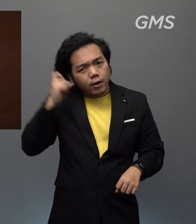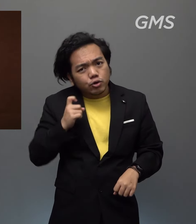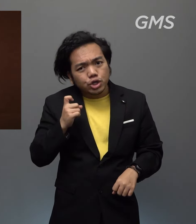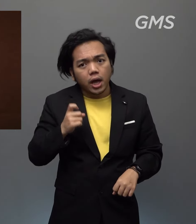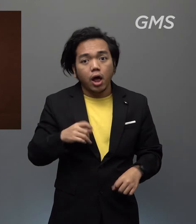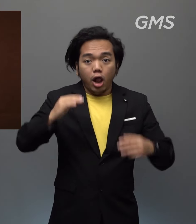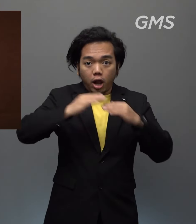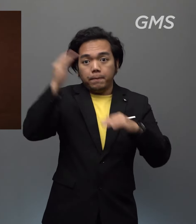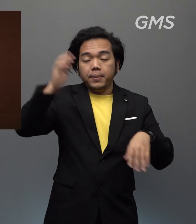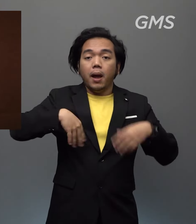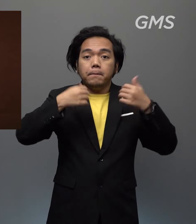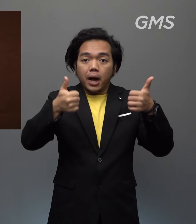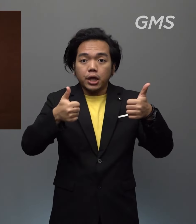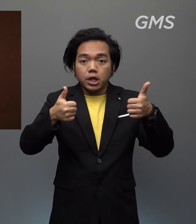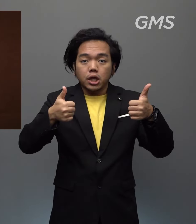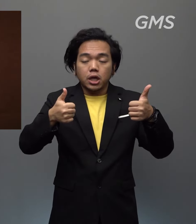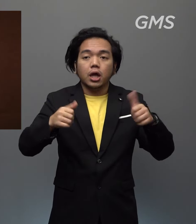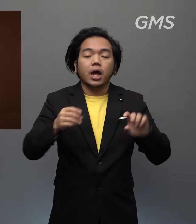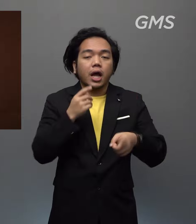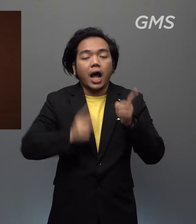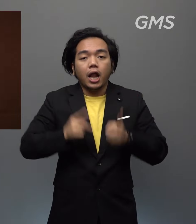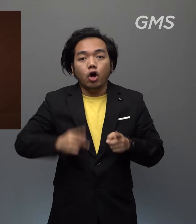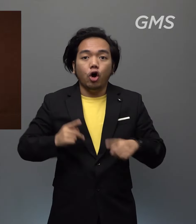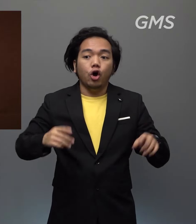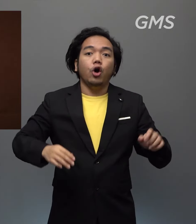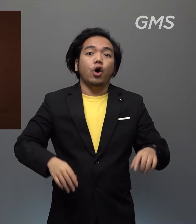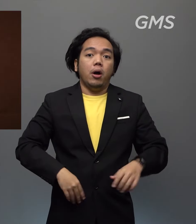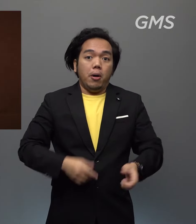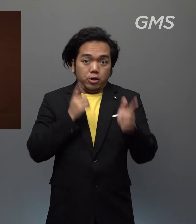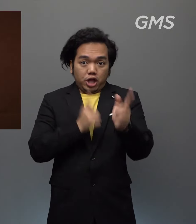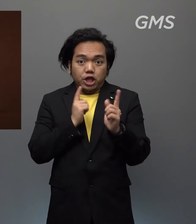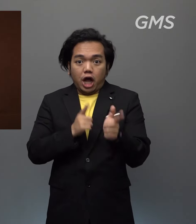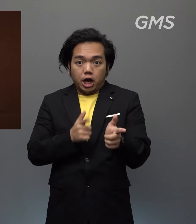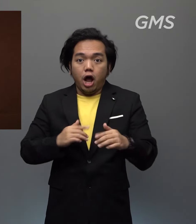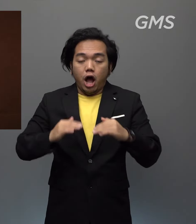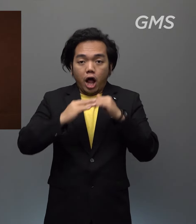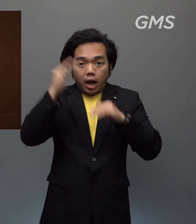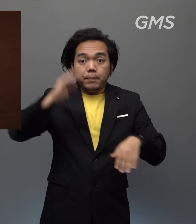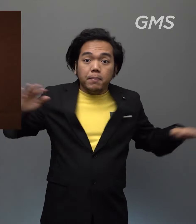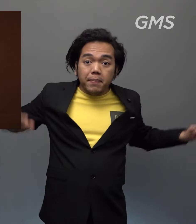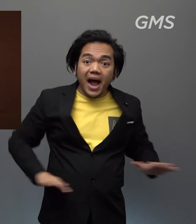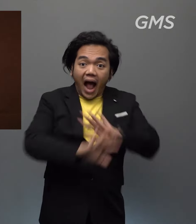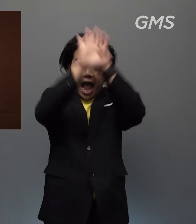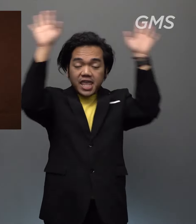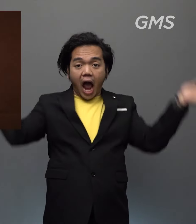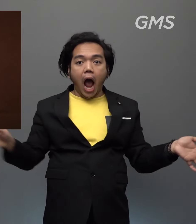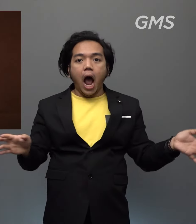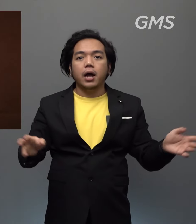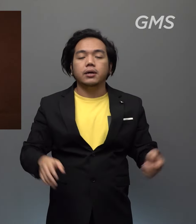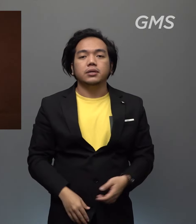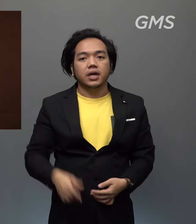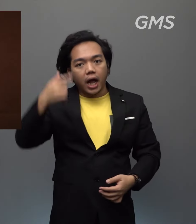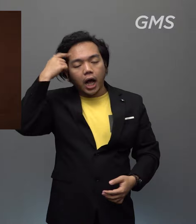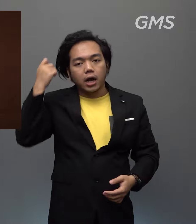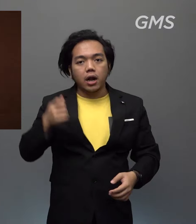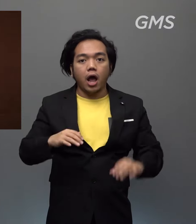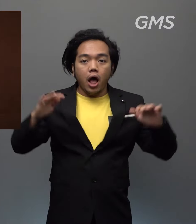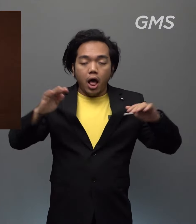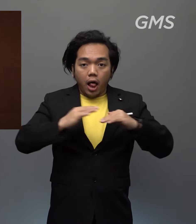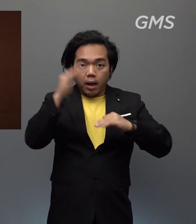baik. Lebih banyak pasukan rasanya memberi rasa aman lah ya. Rame-rame kita serbu, pasukan kita